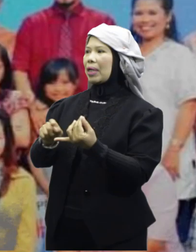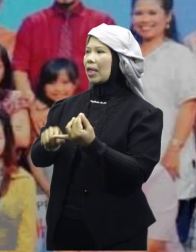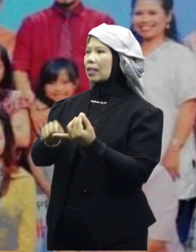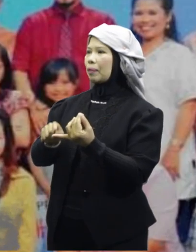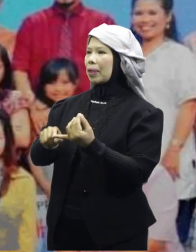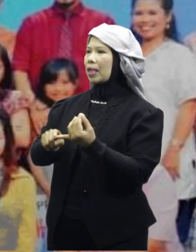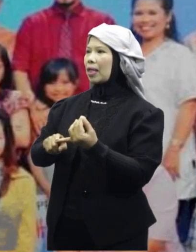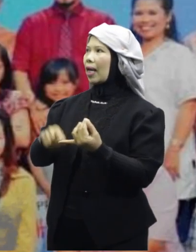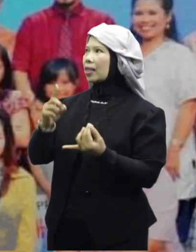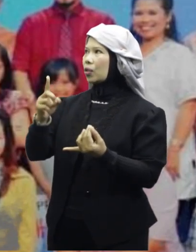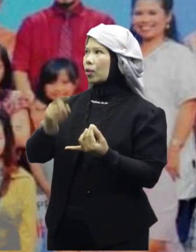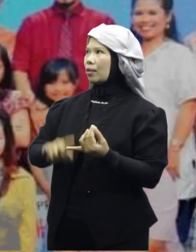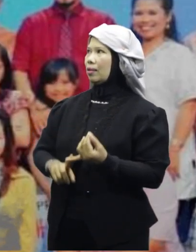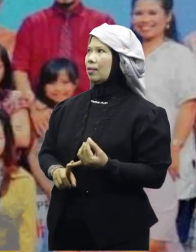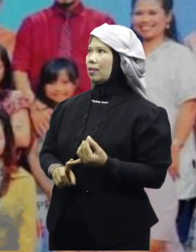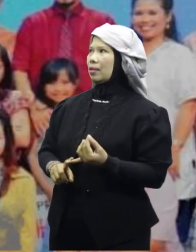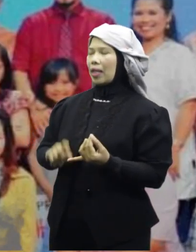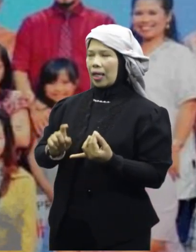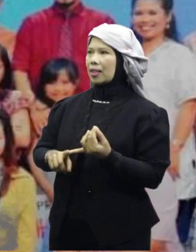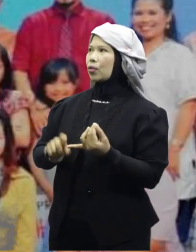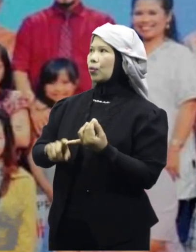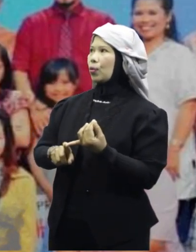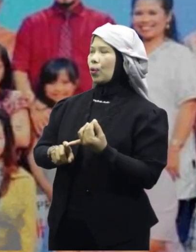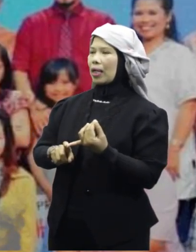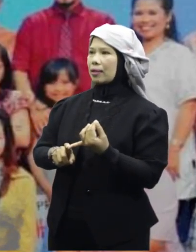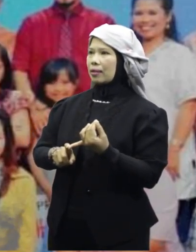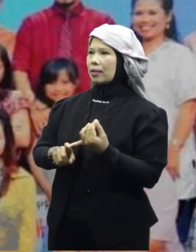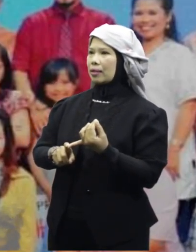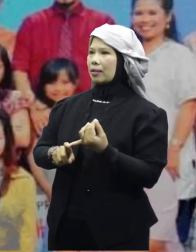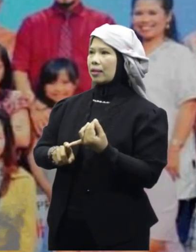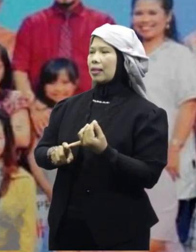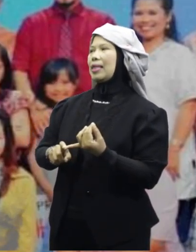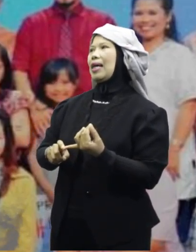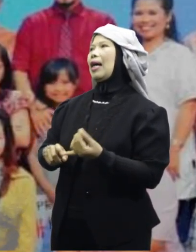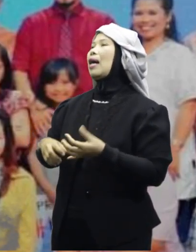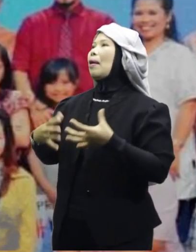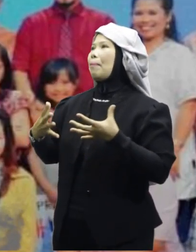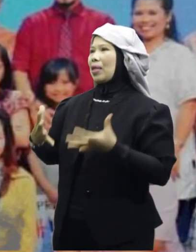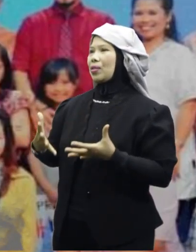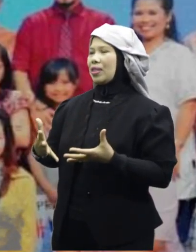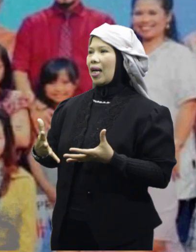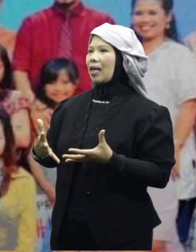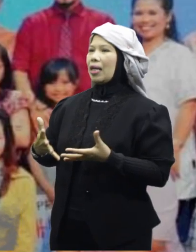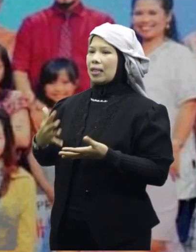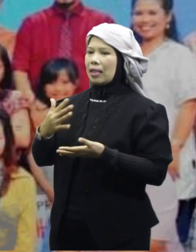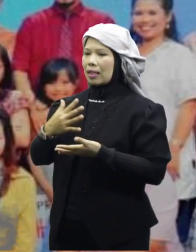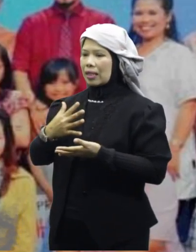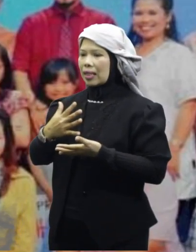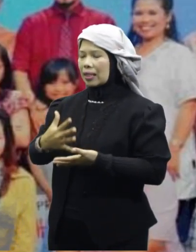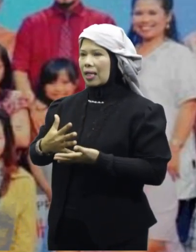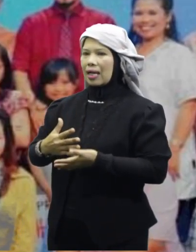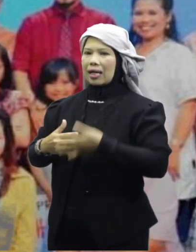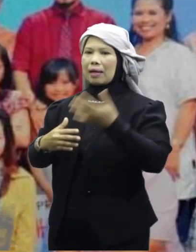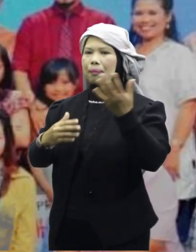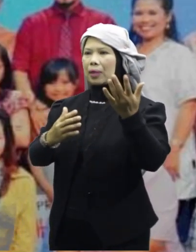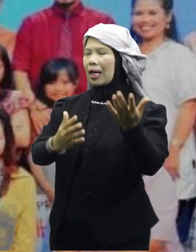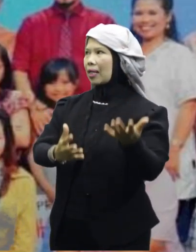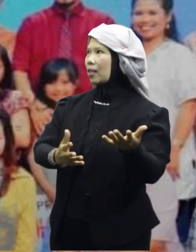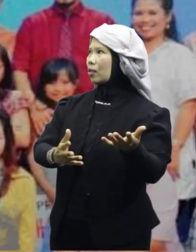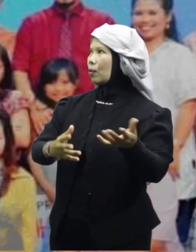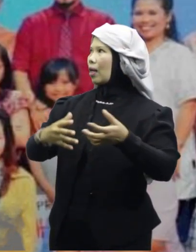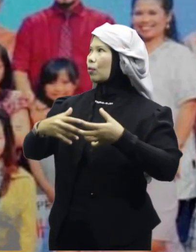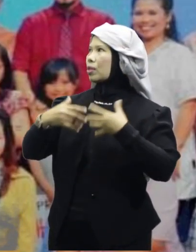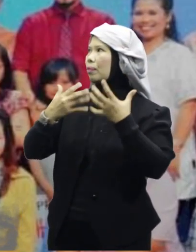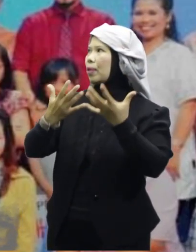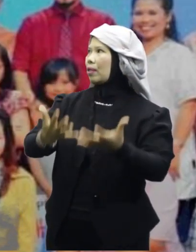Standar pertamanya yang terpenting adalah attitude. Okay. Attitude dulu. Sejauh mana tuh attitude? Ya. Maksudnya kita terhadap